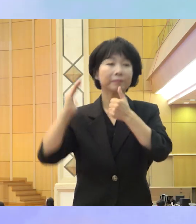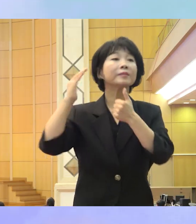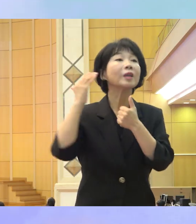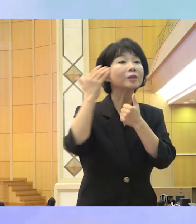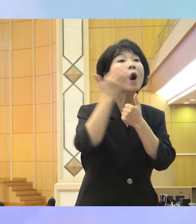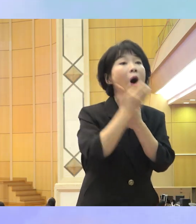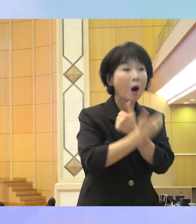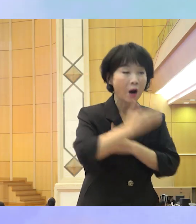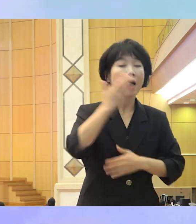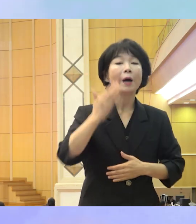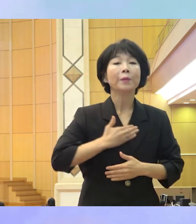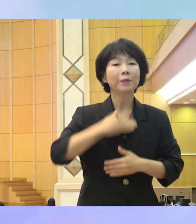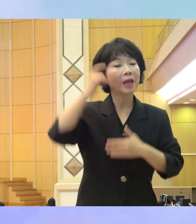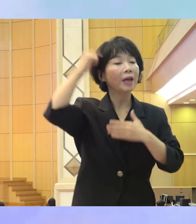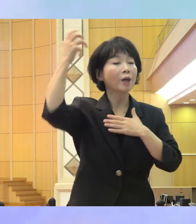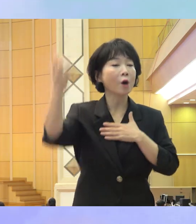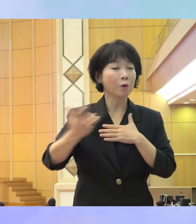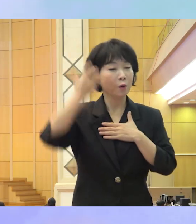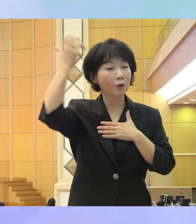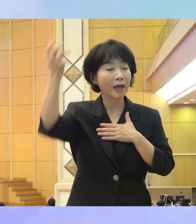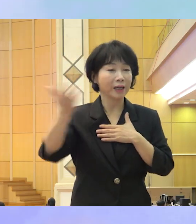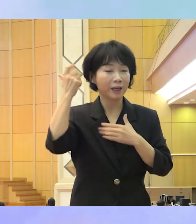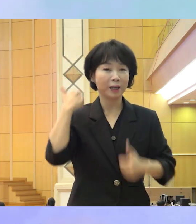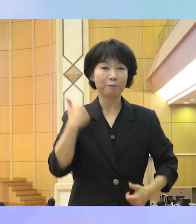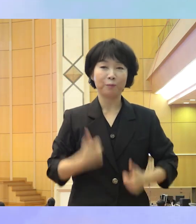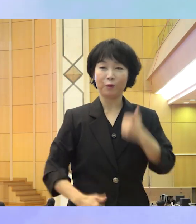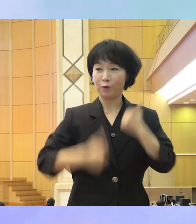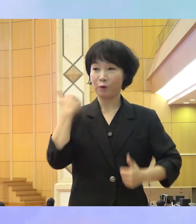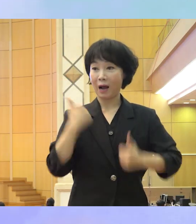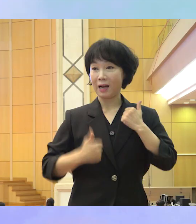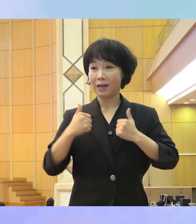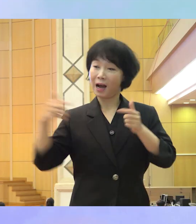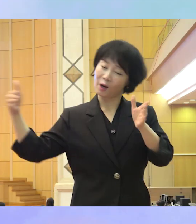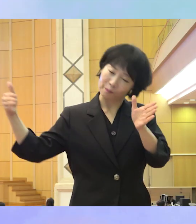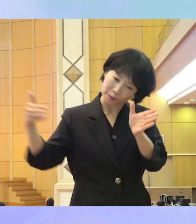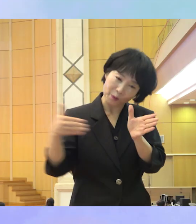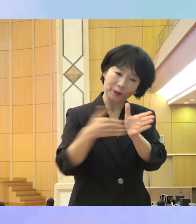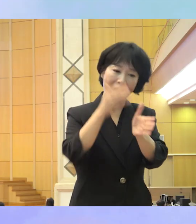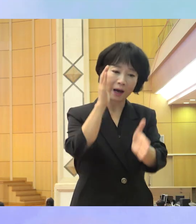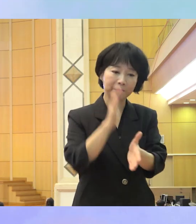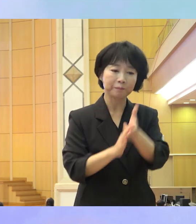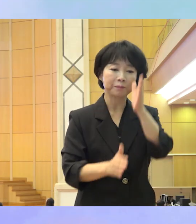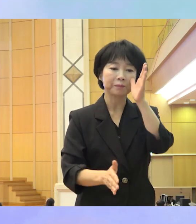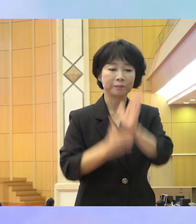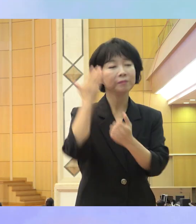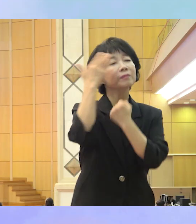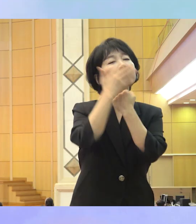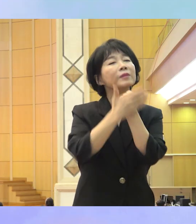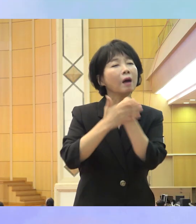온전히 쌓여서 내 영혼의 기쁨 은혜의